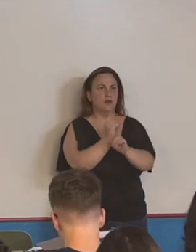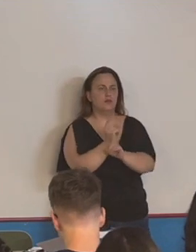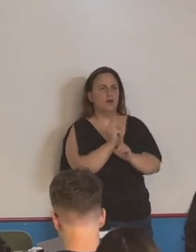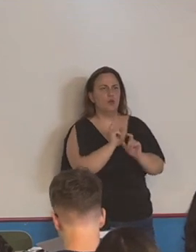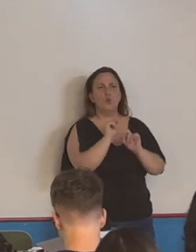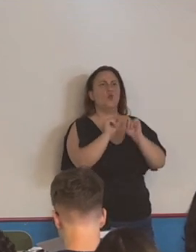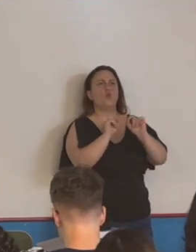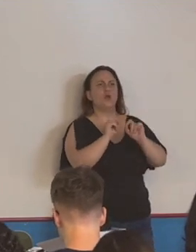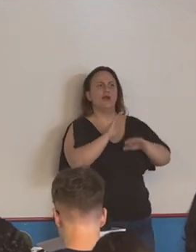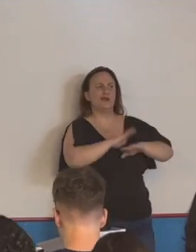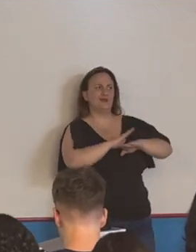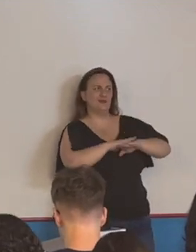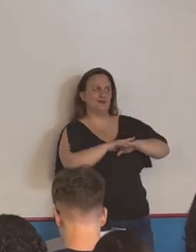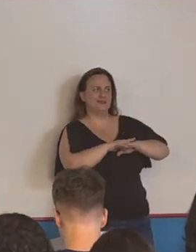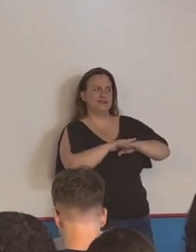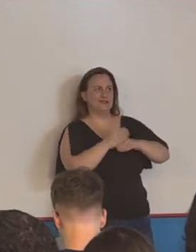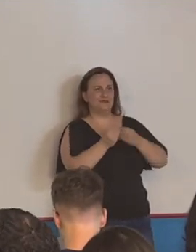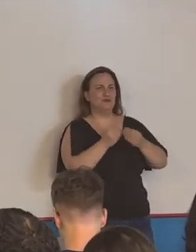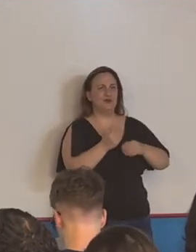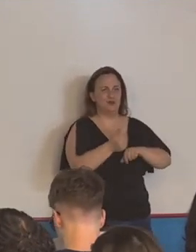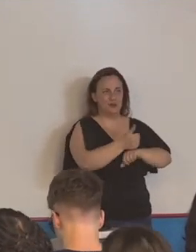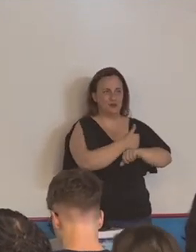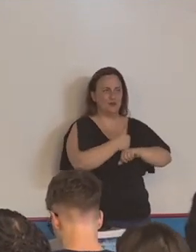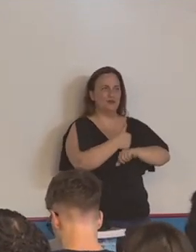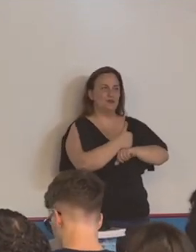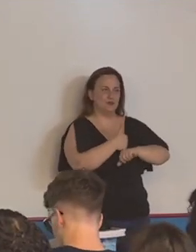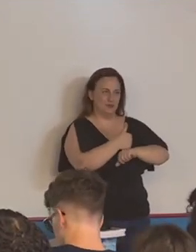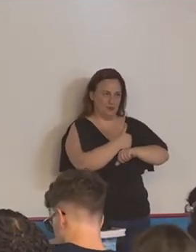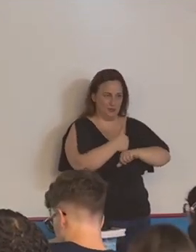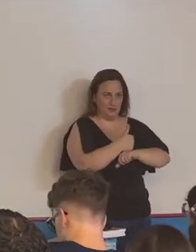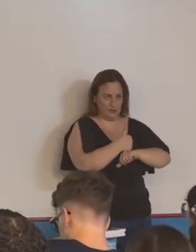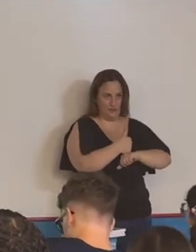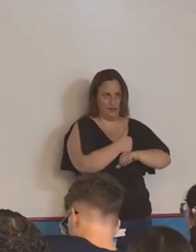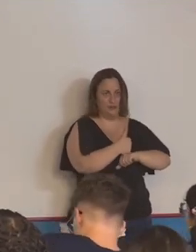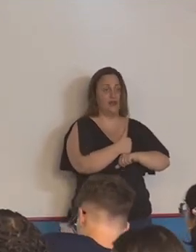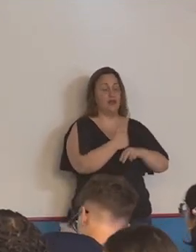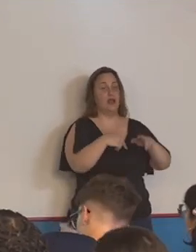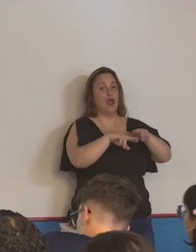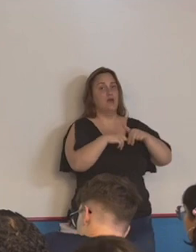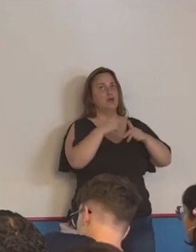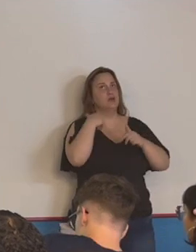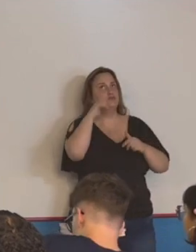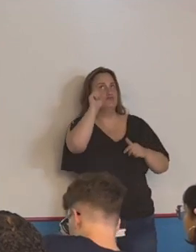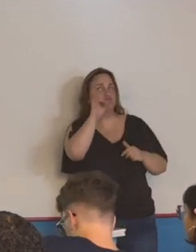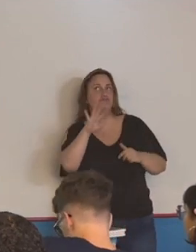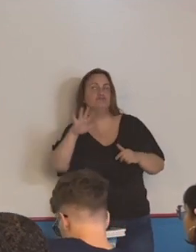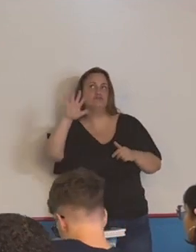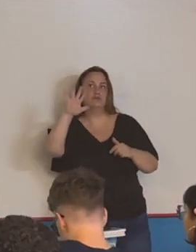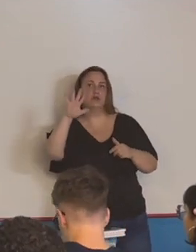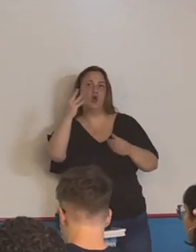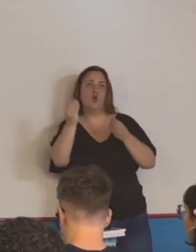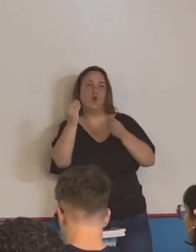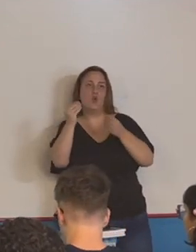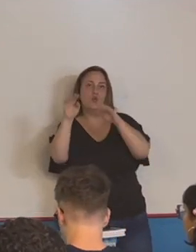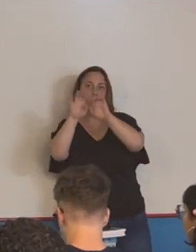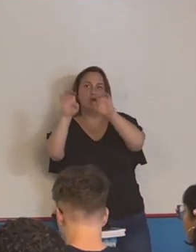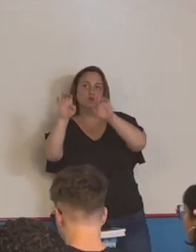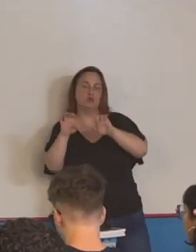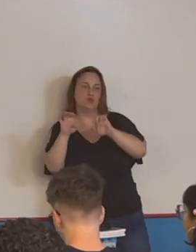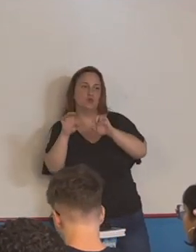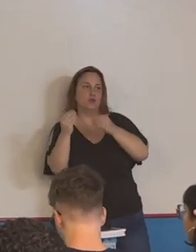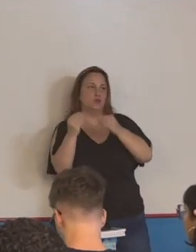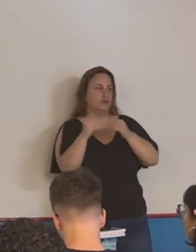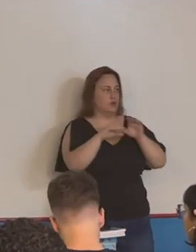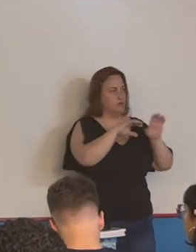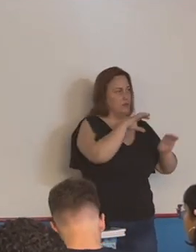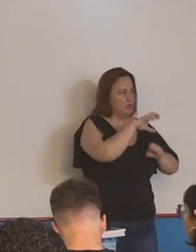artisticamente. E aí eu pensei em, né, essas relações entre estruturas e os objetos que eu